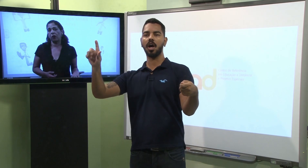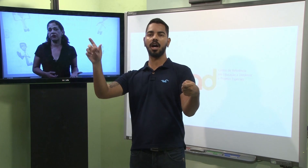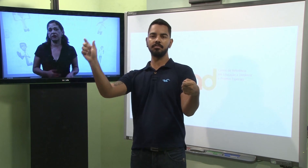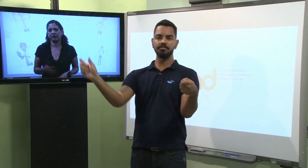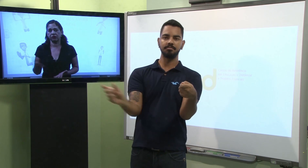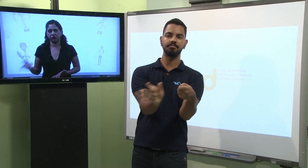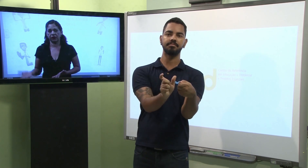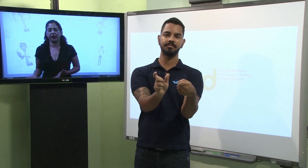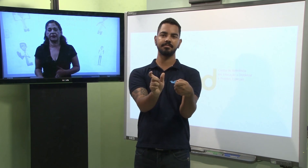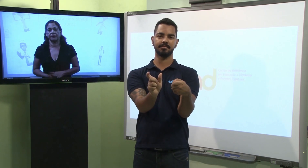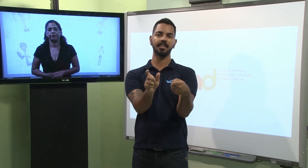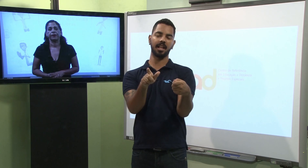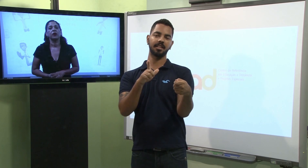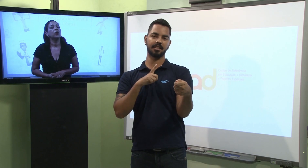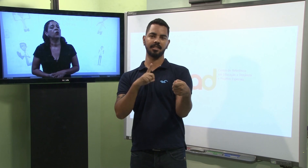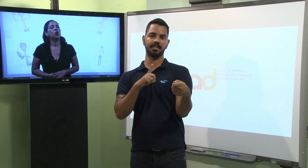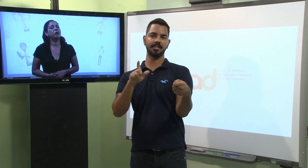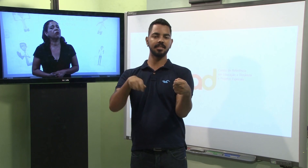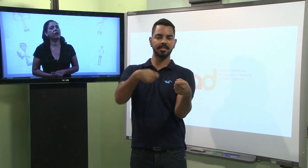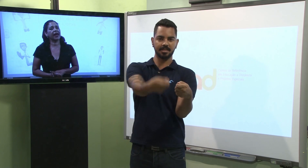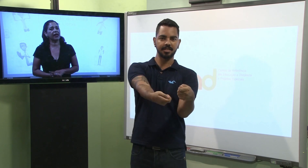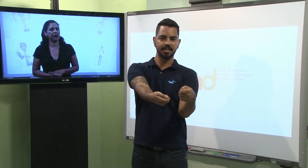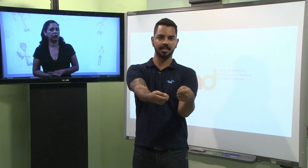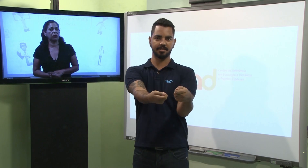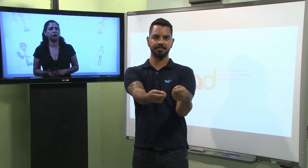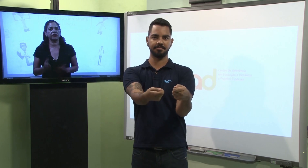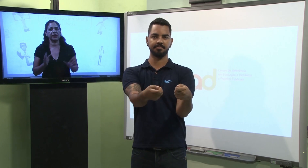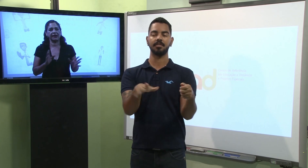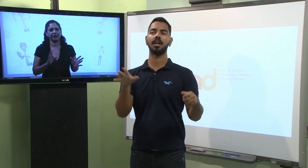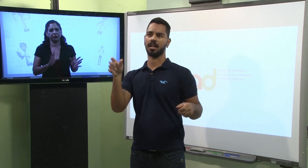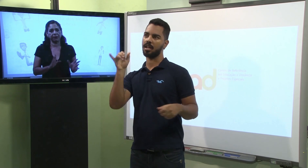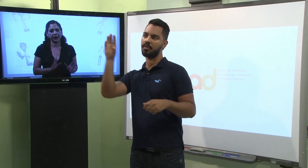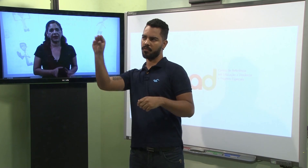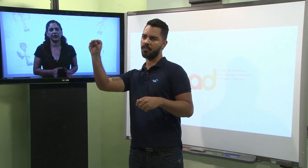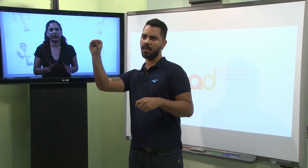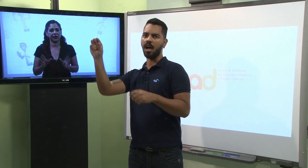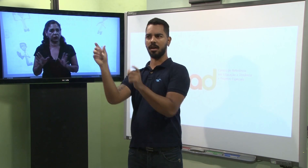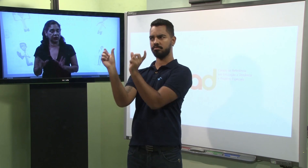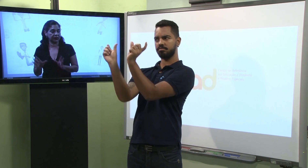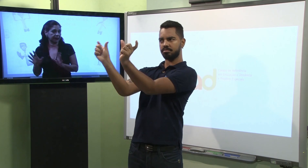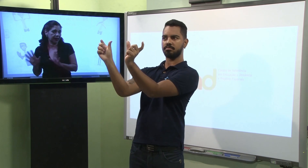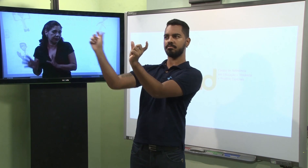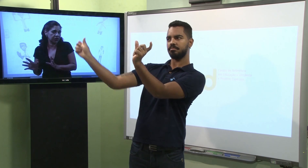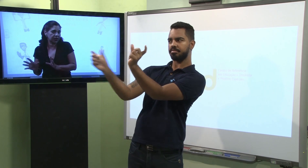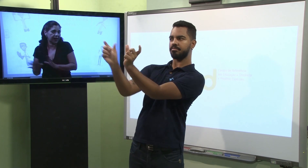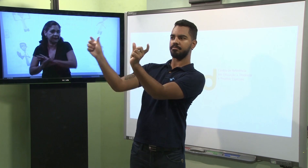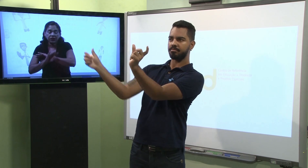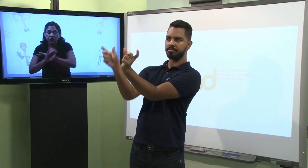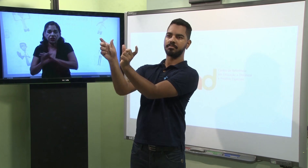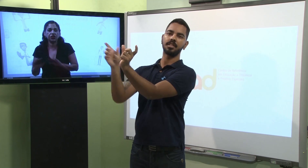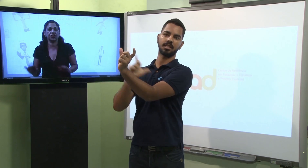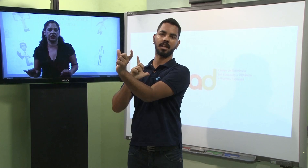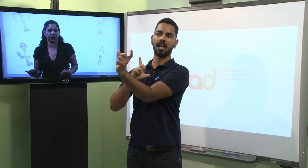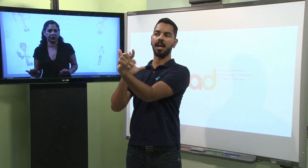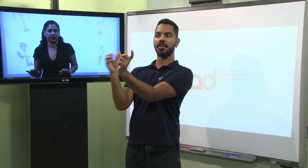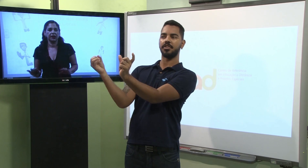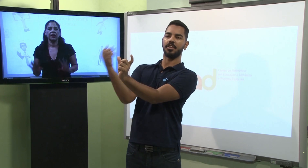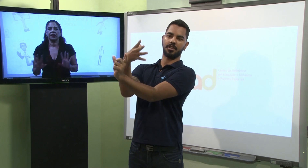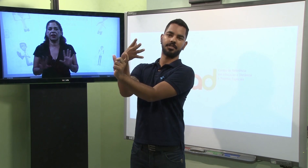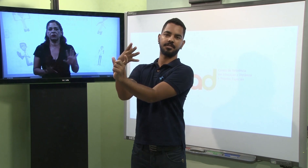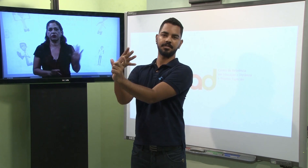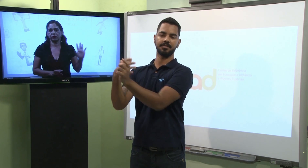palavras compostas nas línguas orais. Como em qualquer língua, os sinais também pertencem a categorias gramaticais